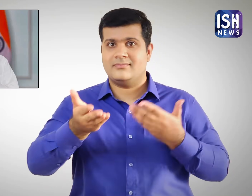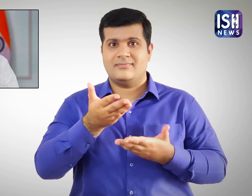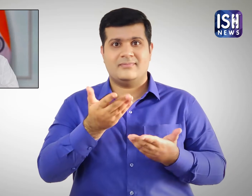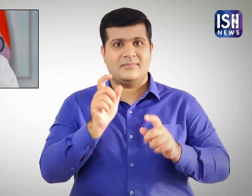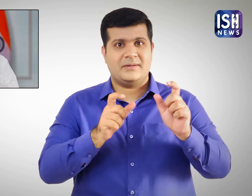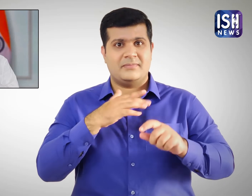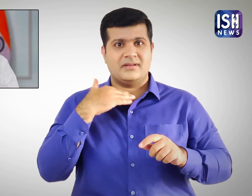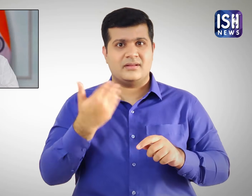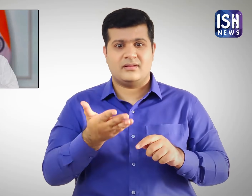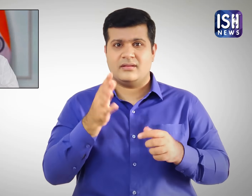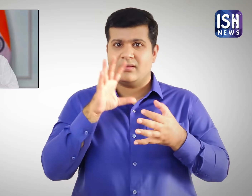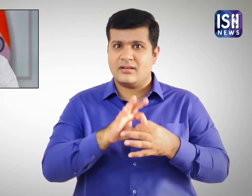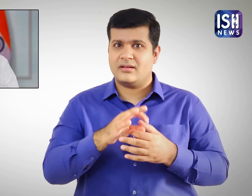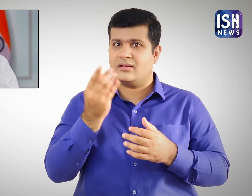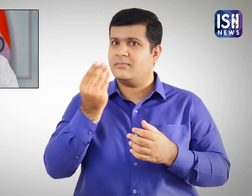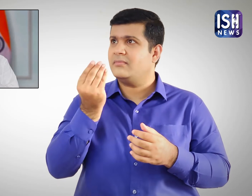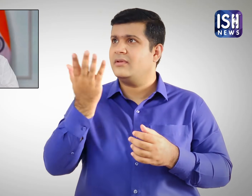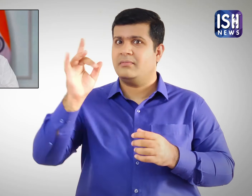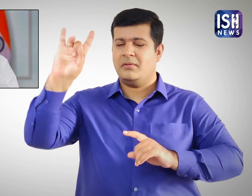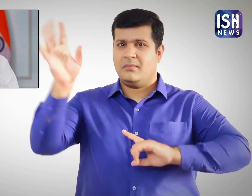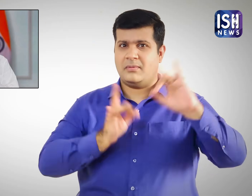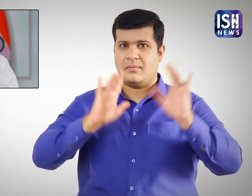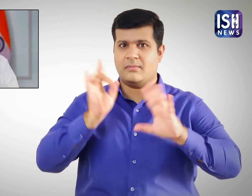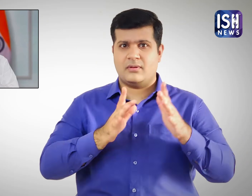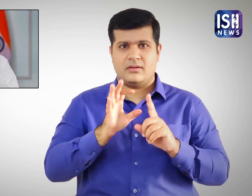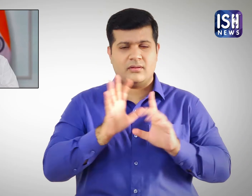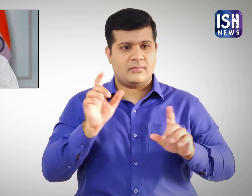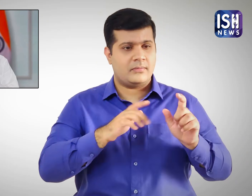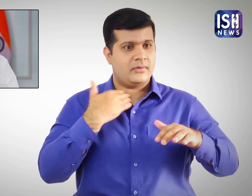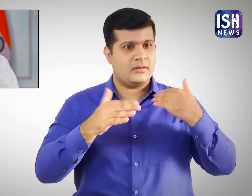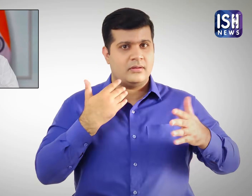हू।